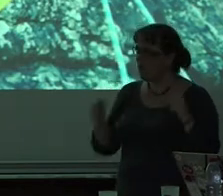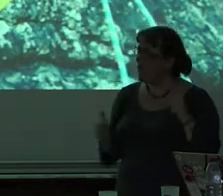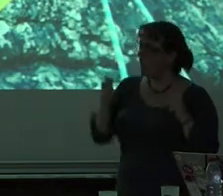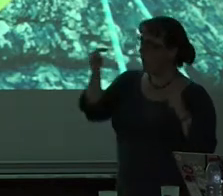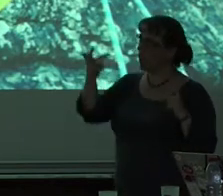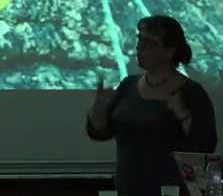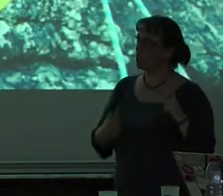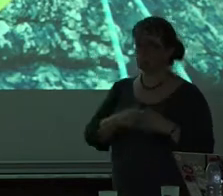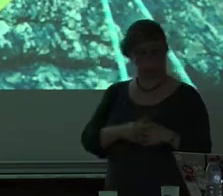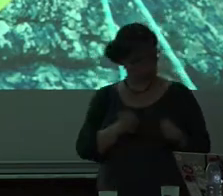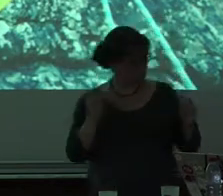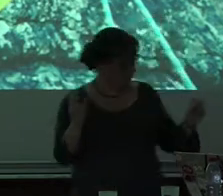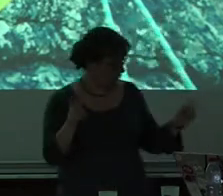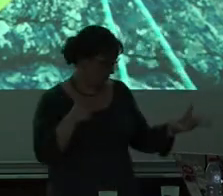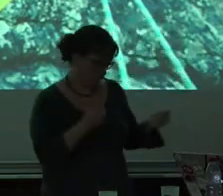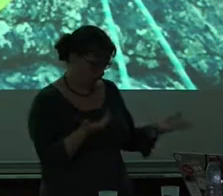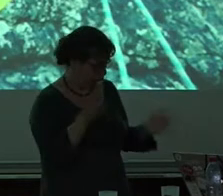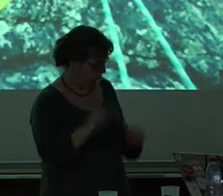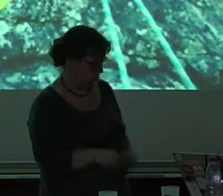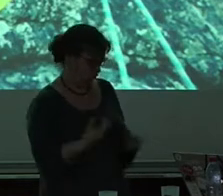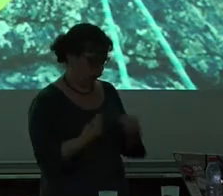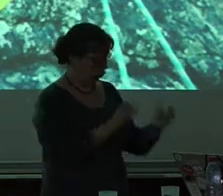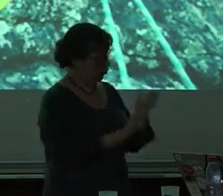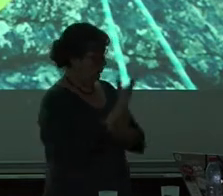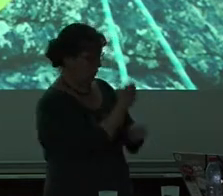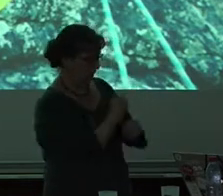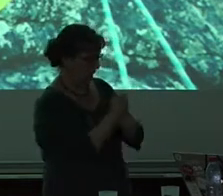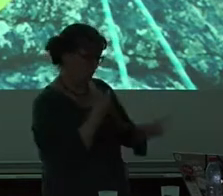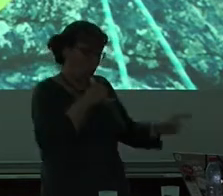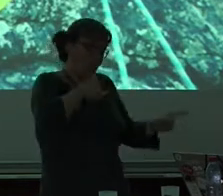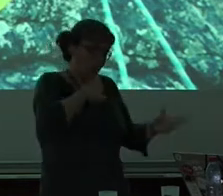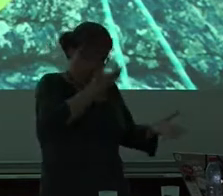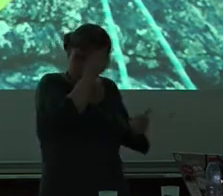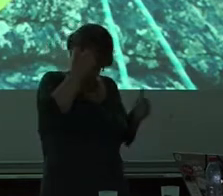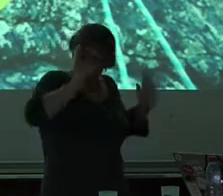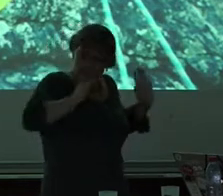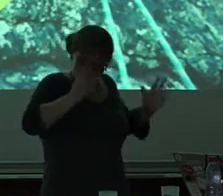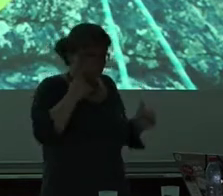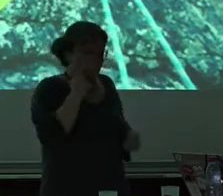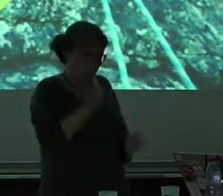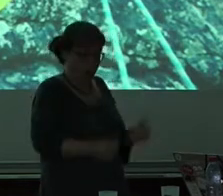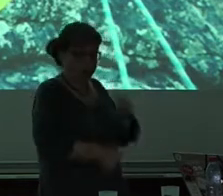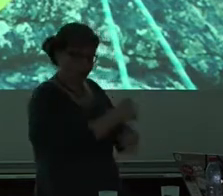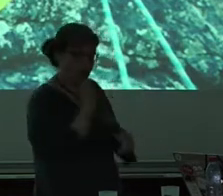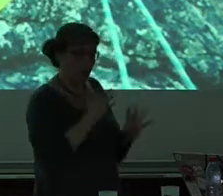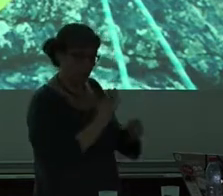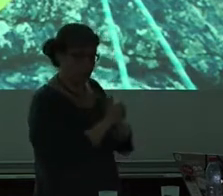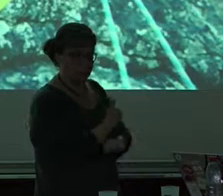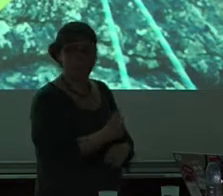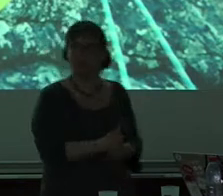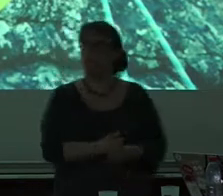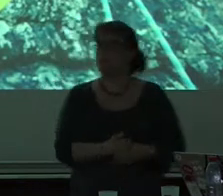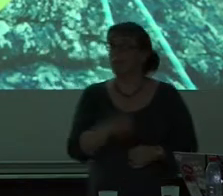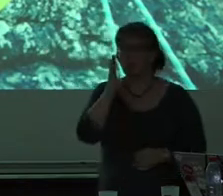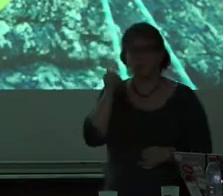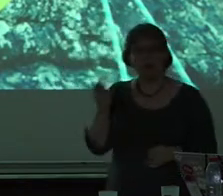va vous dire, d'accord, bah, je vais te donner des tâches à faire que tu ne sais pas encore comment faire. Et tu vas apprendre. Donc pour devenir développeur